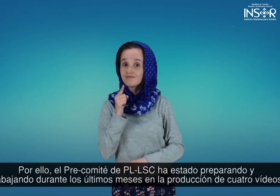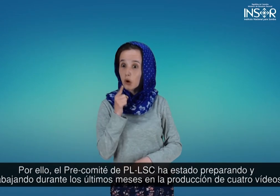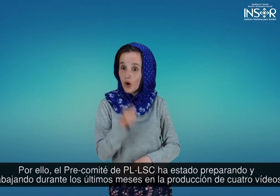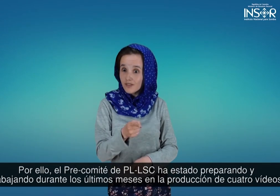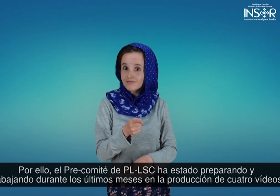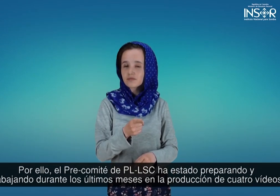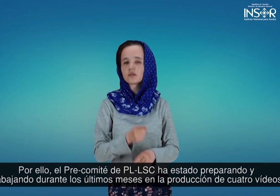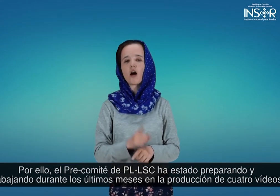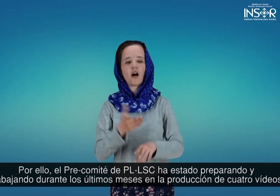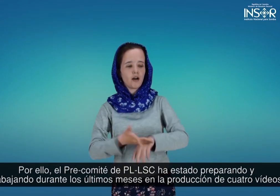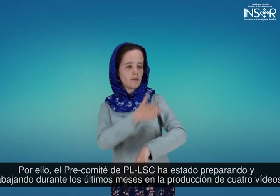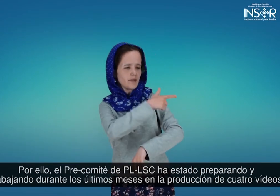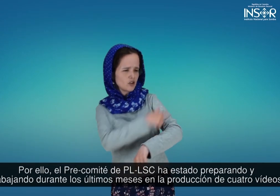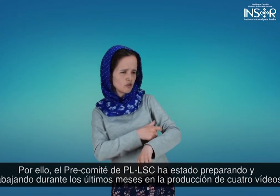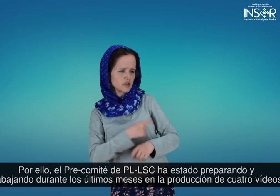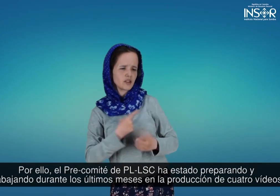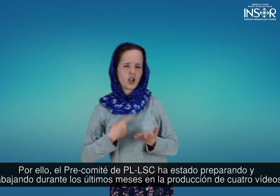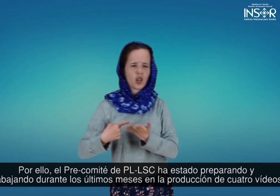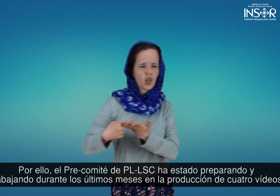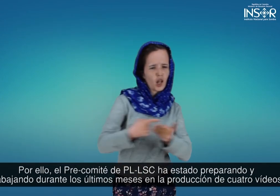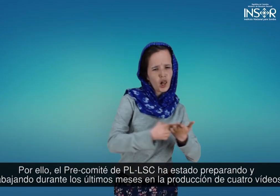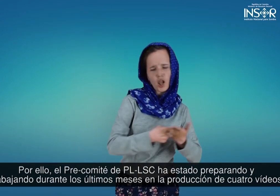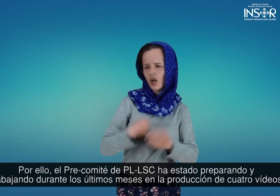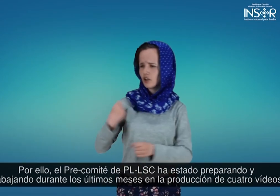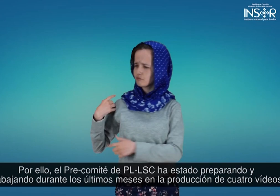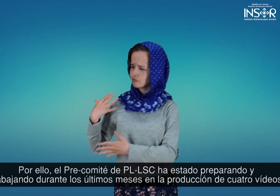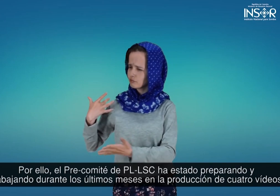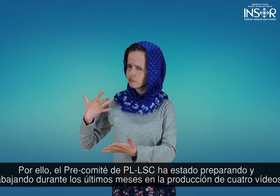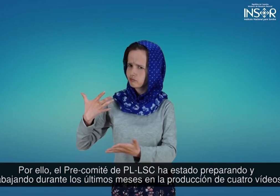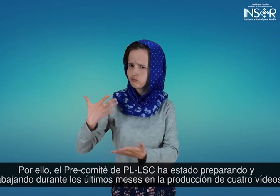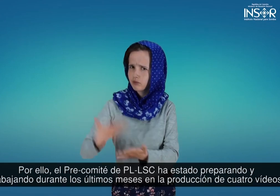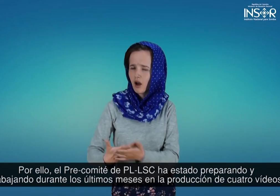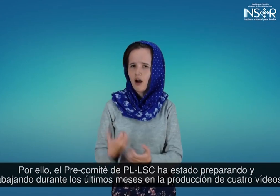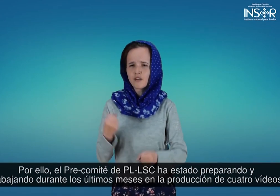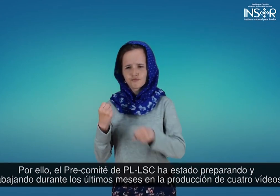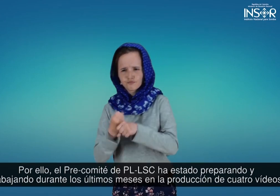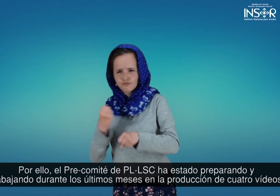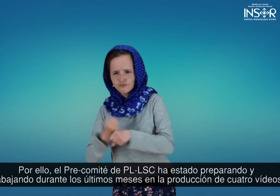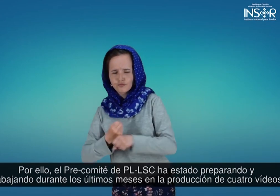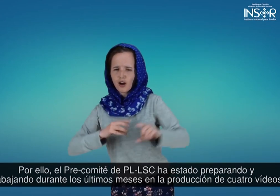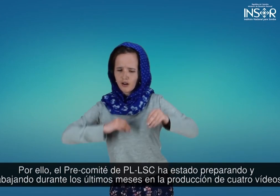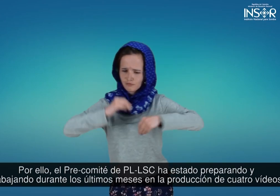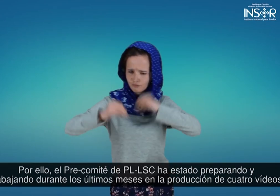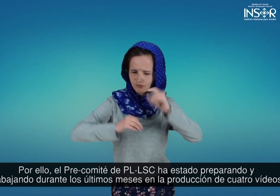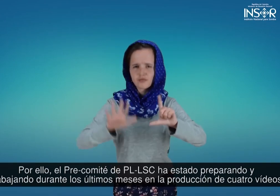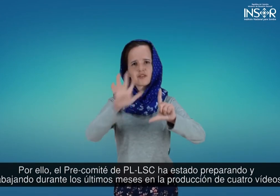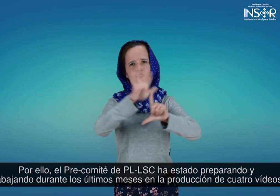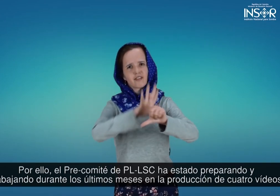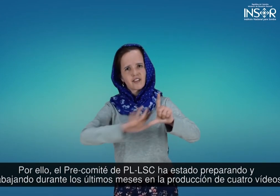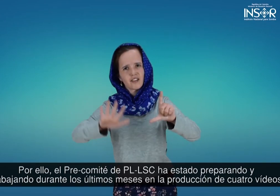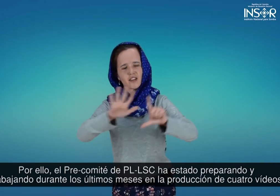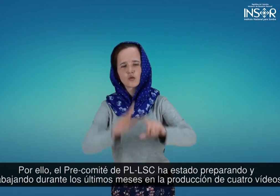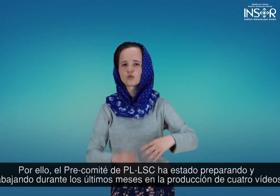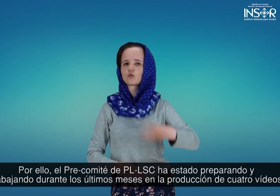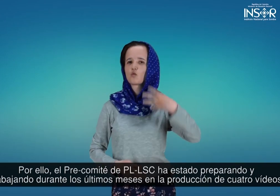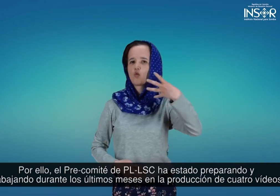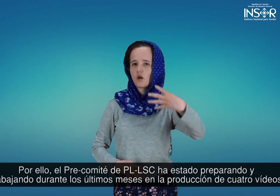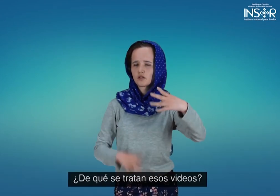por ello el pre comité de planeación lingüística ha estado preparando y trabajando duramente los últimos meses en la producción de